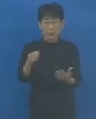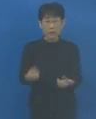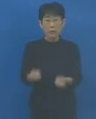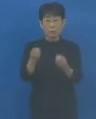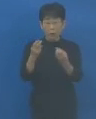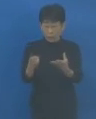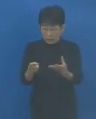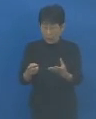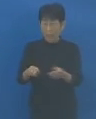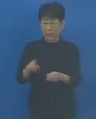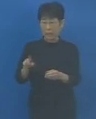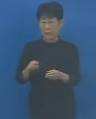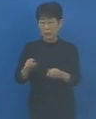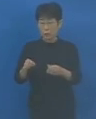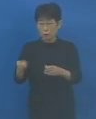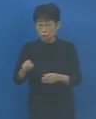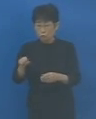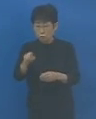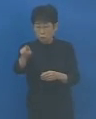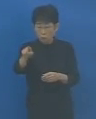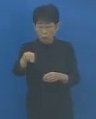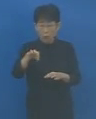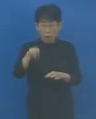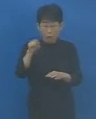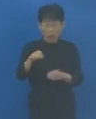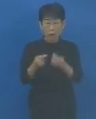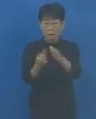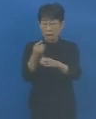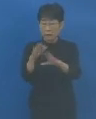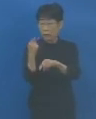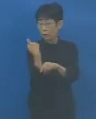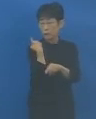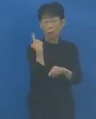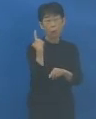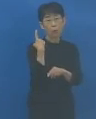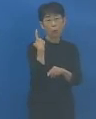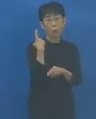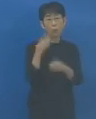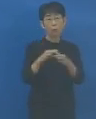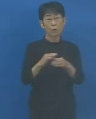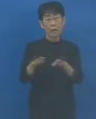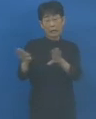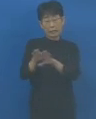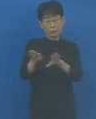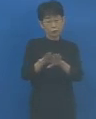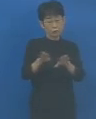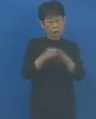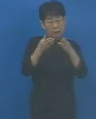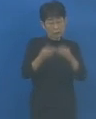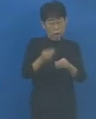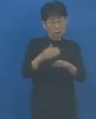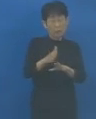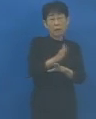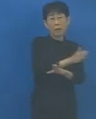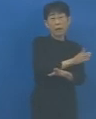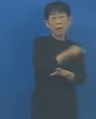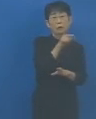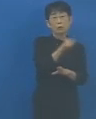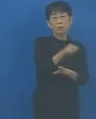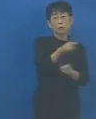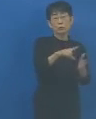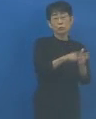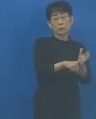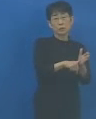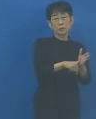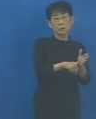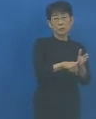も実際出てきたのが昨日でありました。まあ、連休終わりましたので、そういう時期に入ったのだというふうに思います。こ